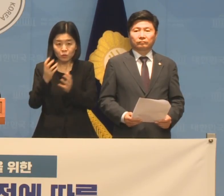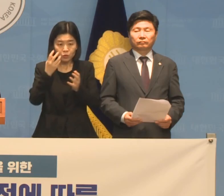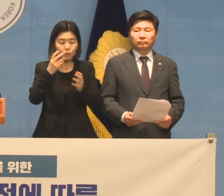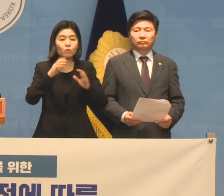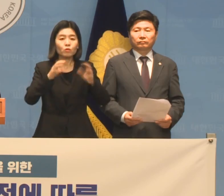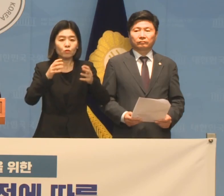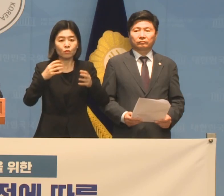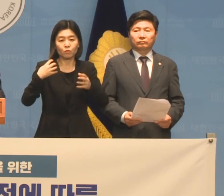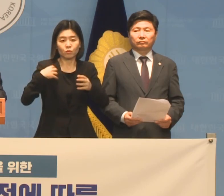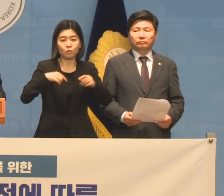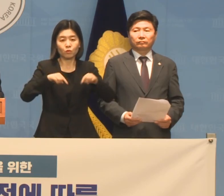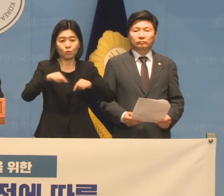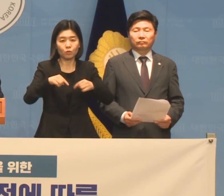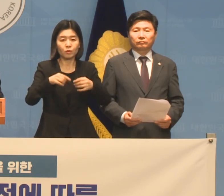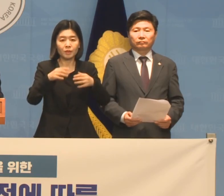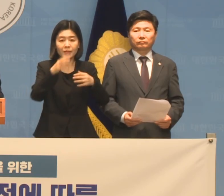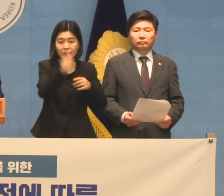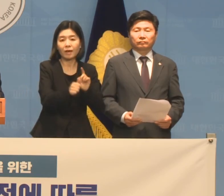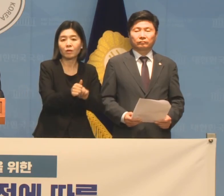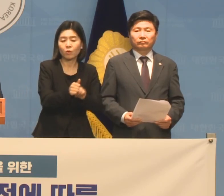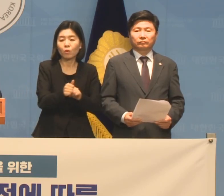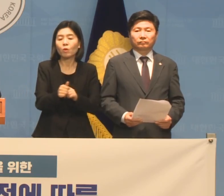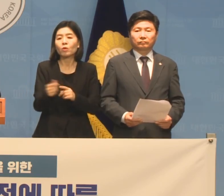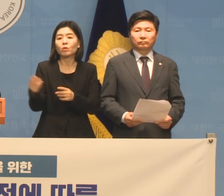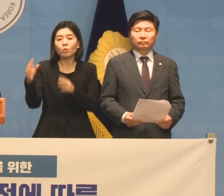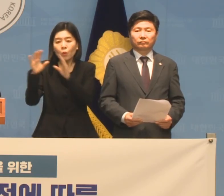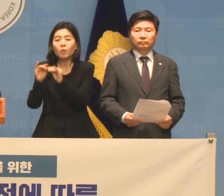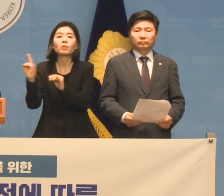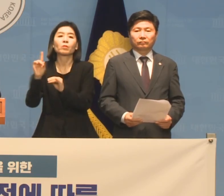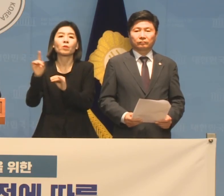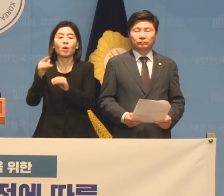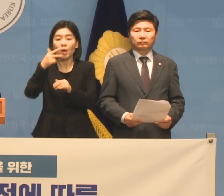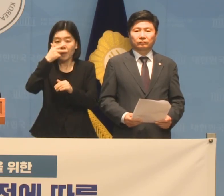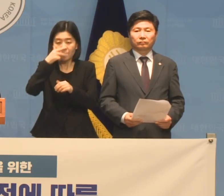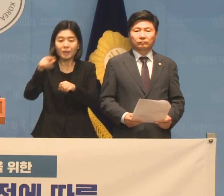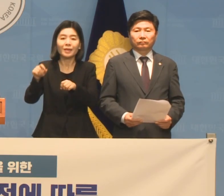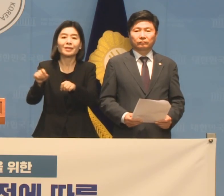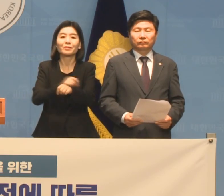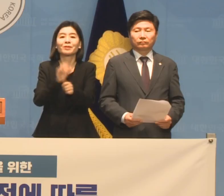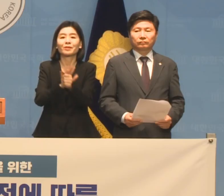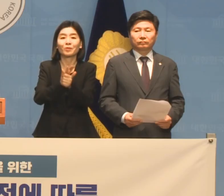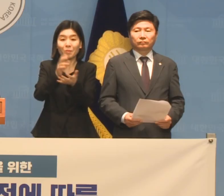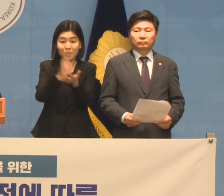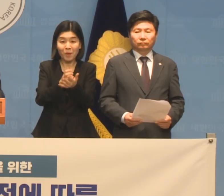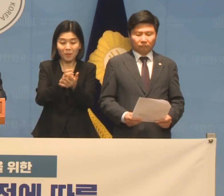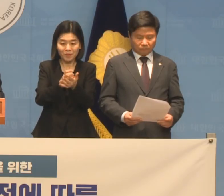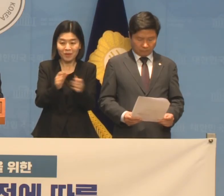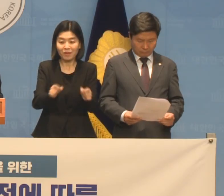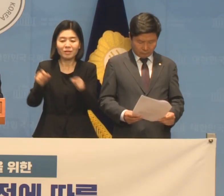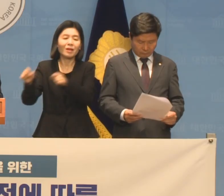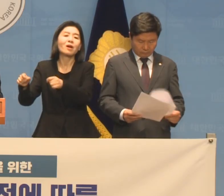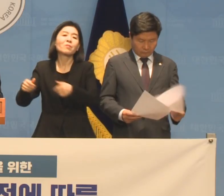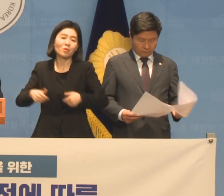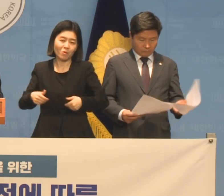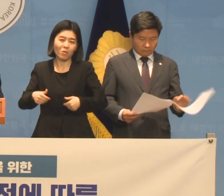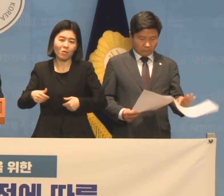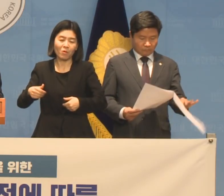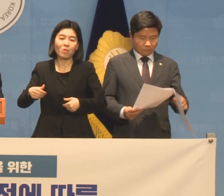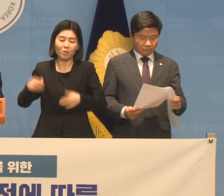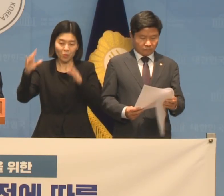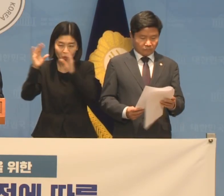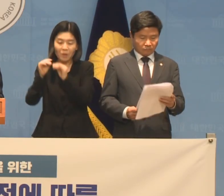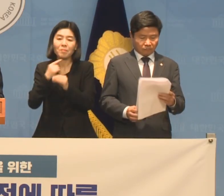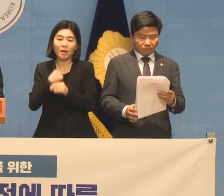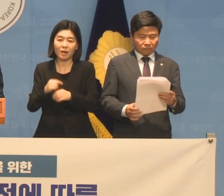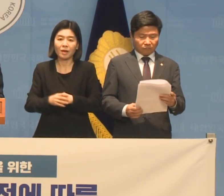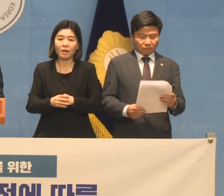국무조정실장도 우리 그 평택시 지원특별법의 연장에 대해서 그 필요성을 인정한 바가 있습니다. 이 자리를 빌려